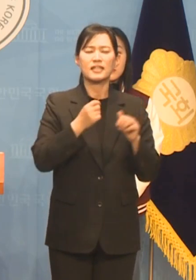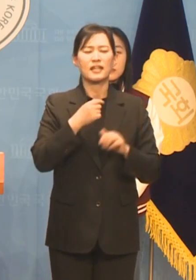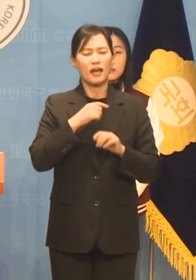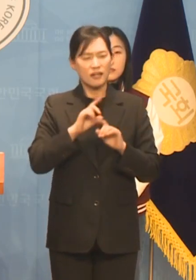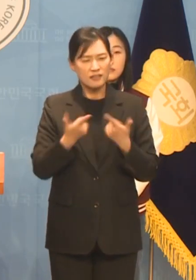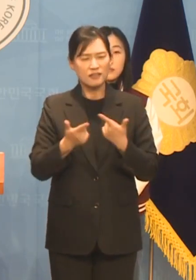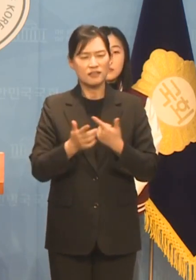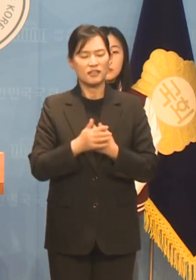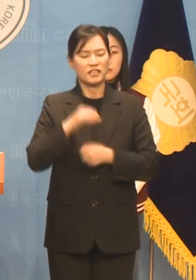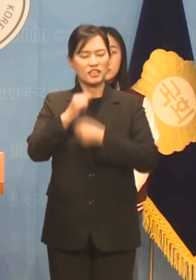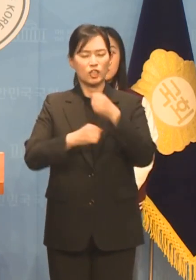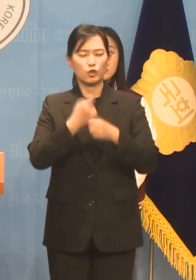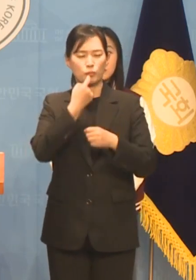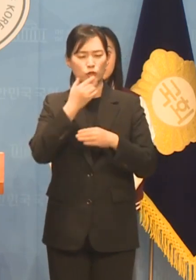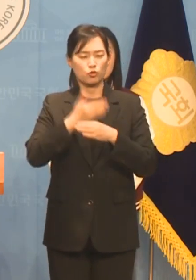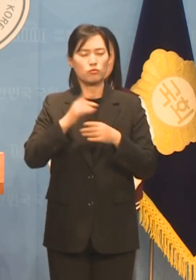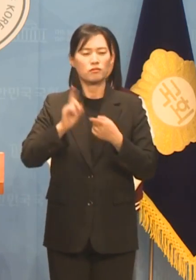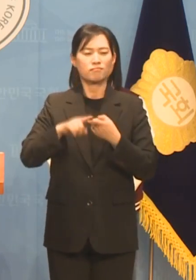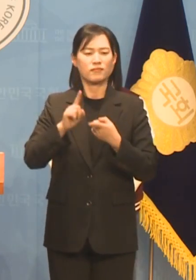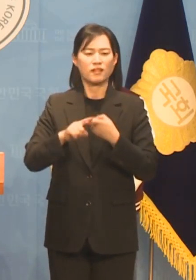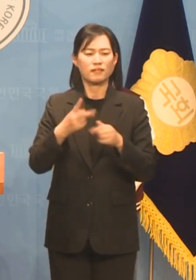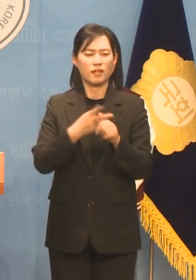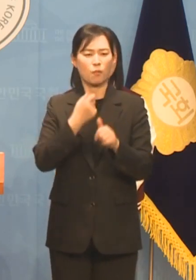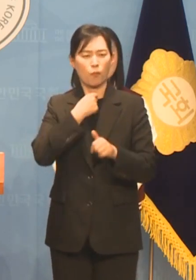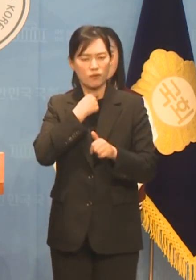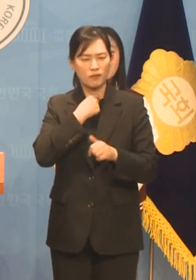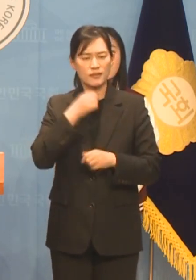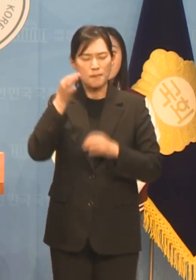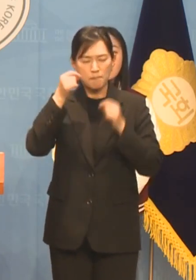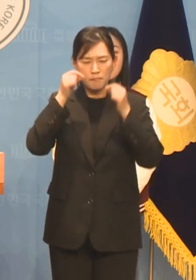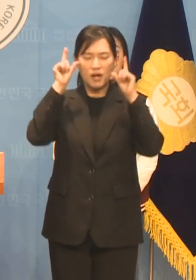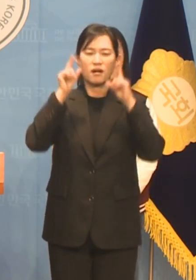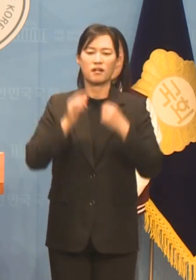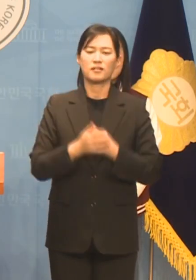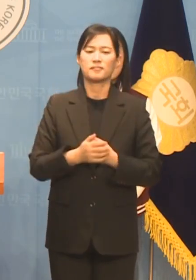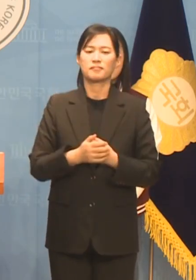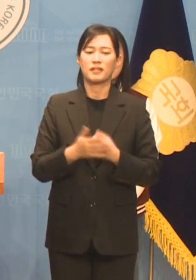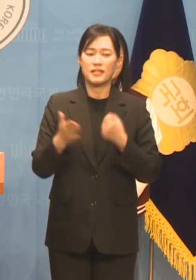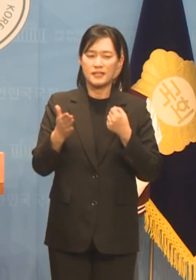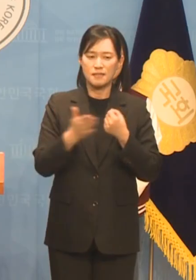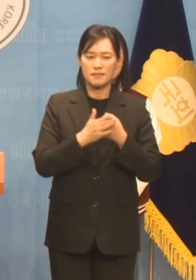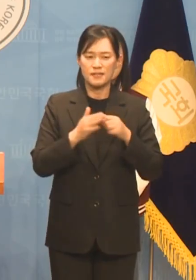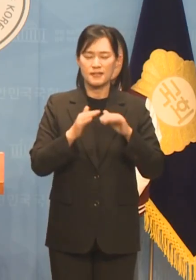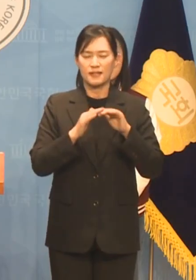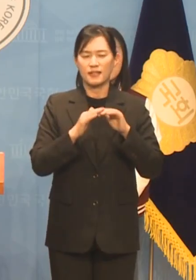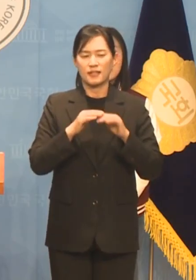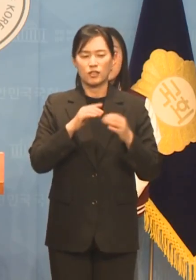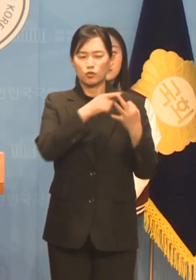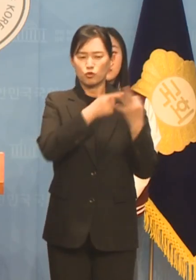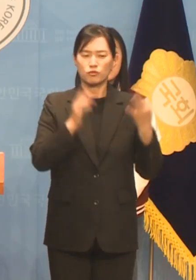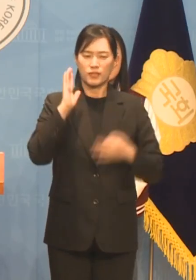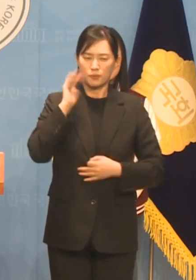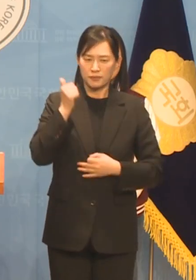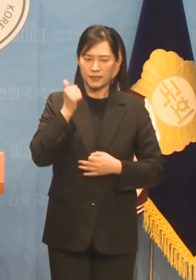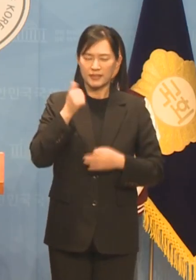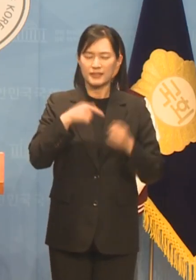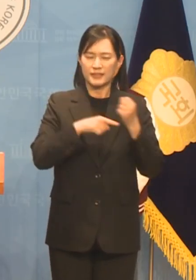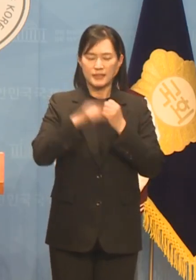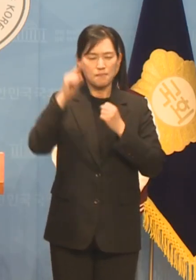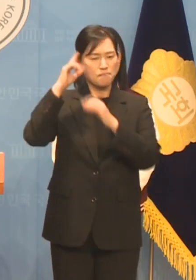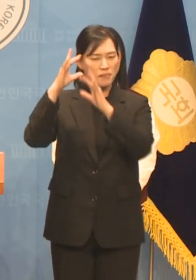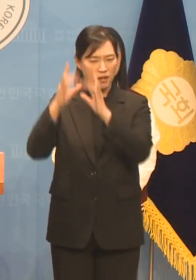원한다는 사실을 깨달았습니다. 따라서 저희 대학생 청년들은 반국가 세력을 일거에 척결하겠다는 윤석열 대통령님의 뜻에